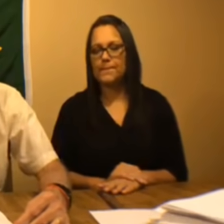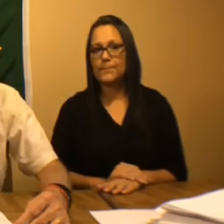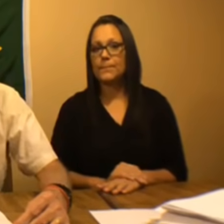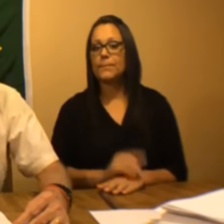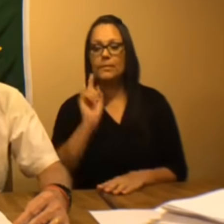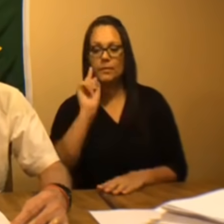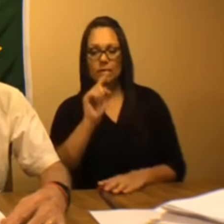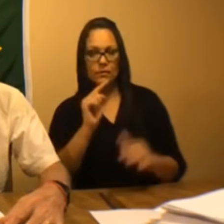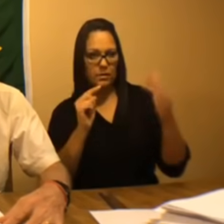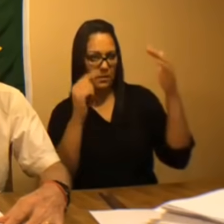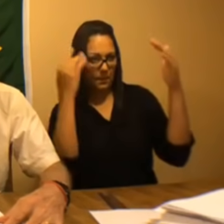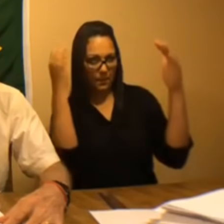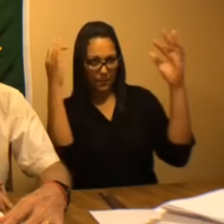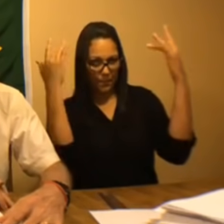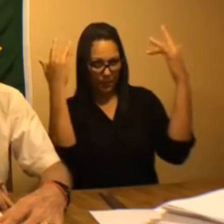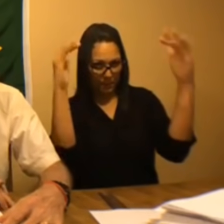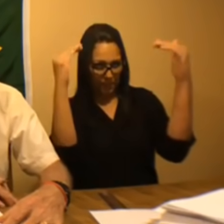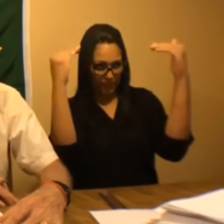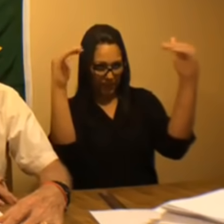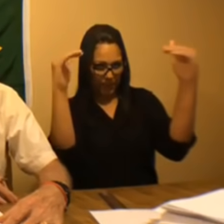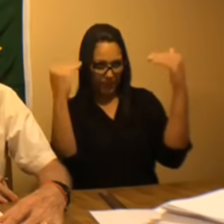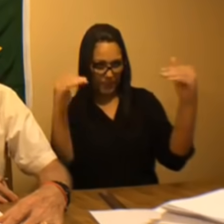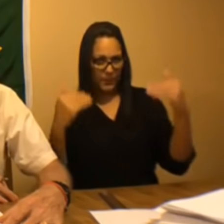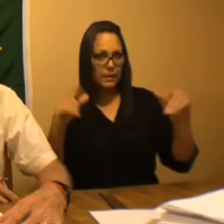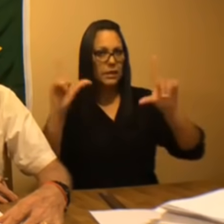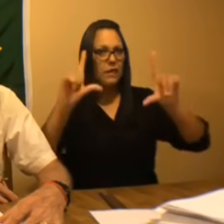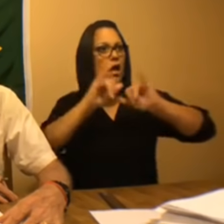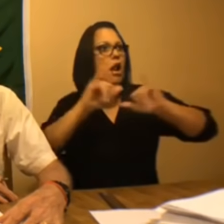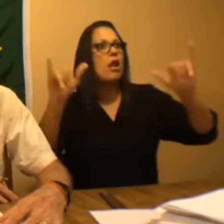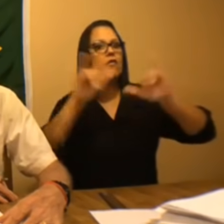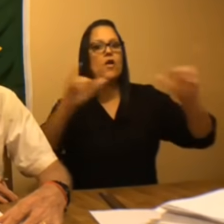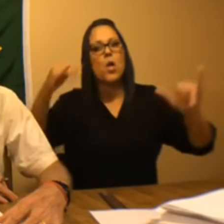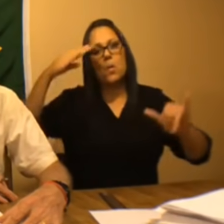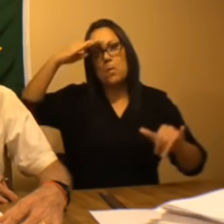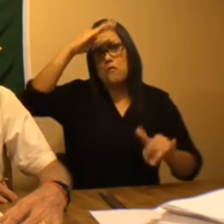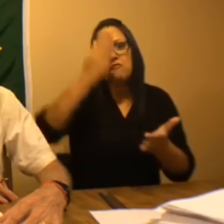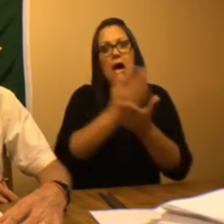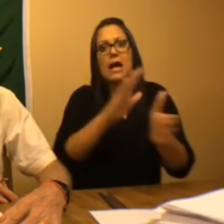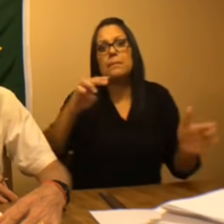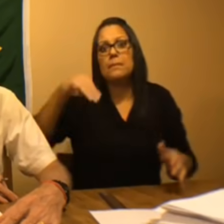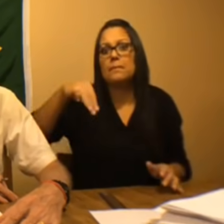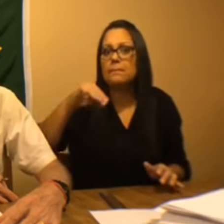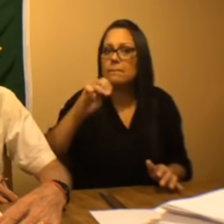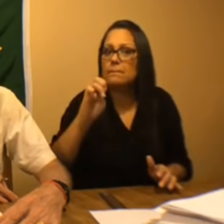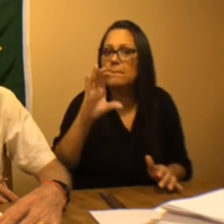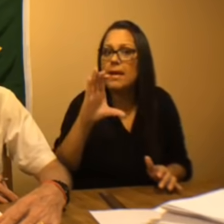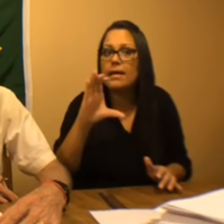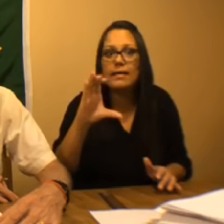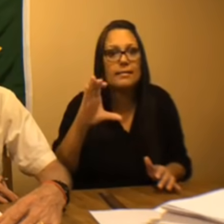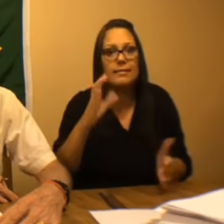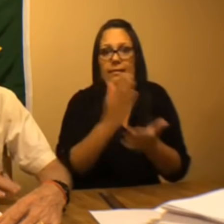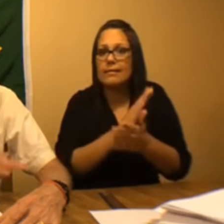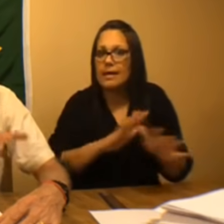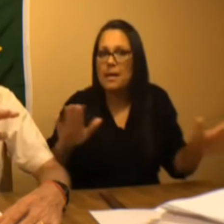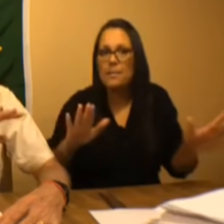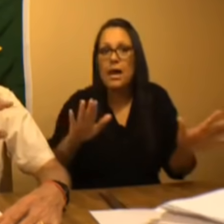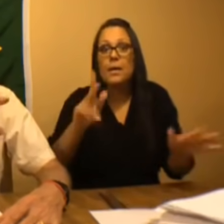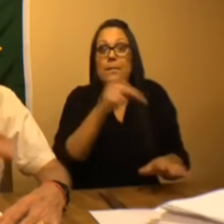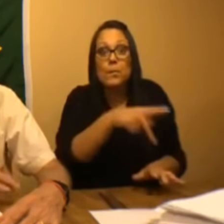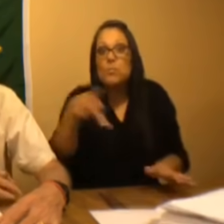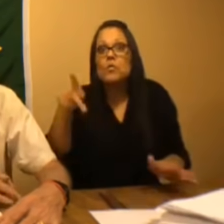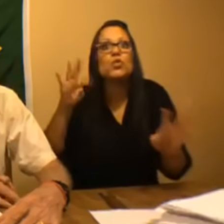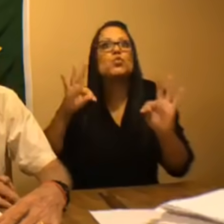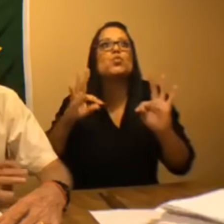Diz aqui na televisão que eu vou acabar com o Ministério da Educação, desempregando todos